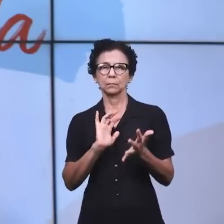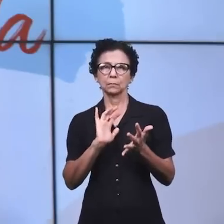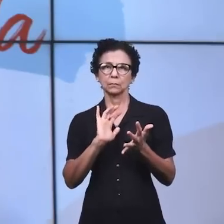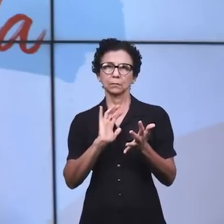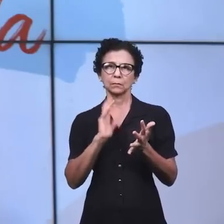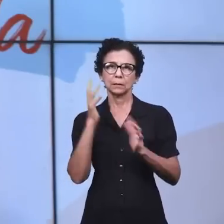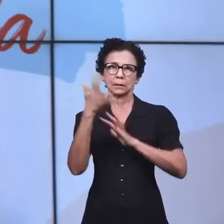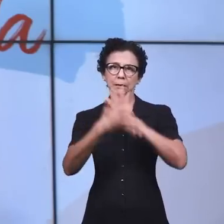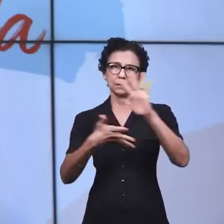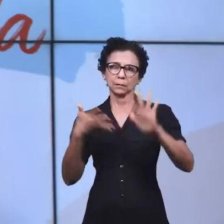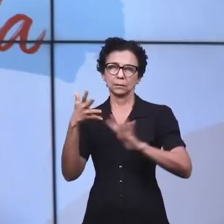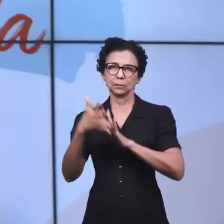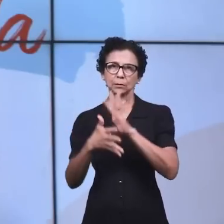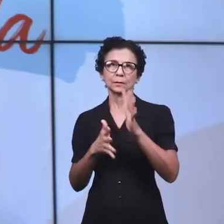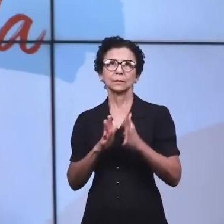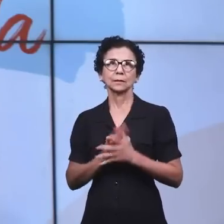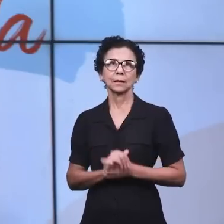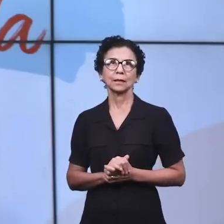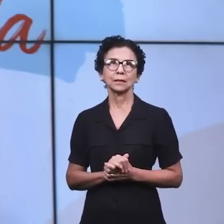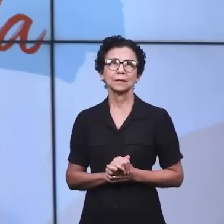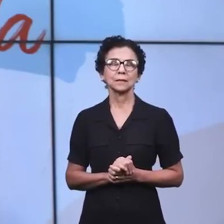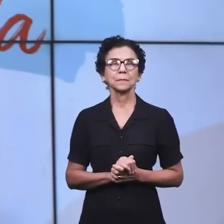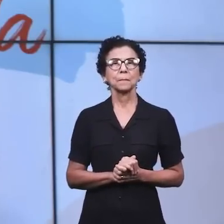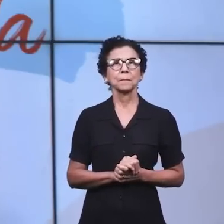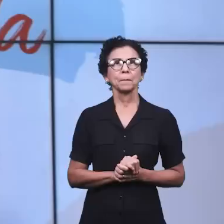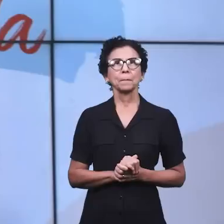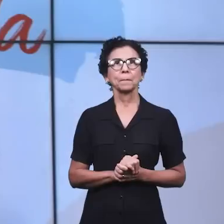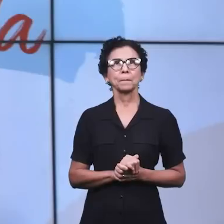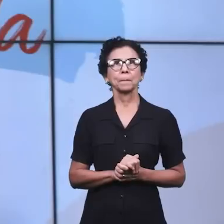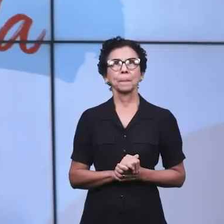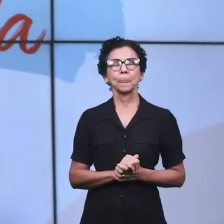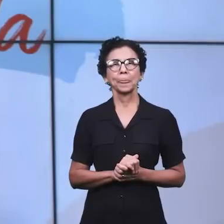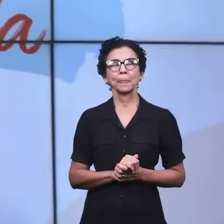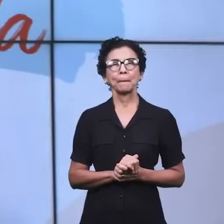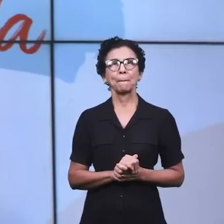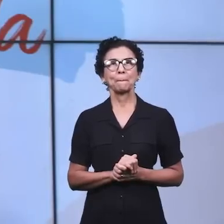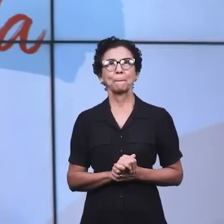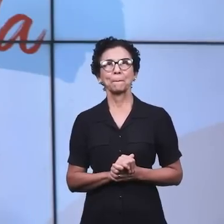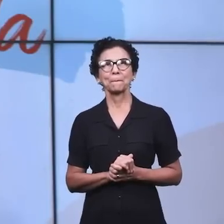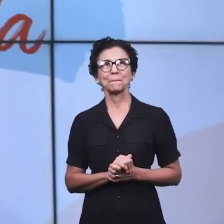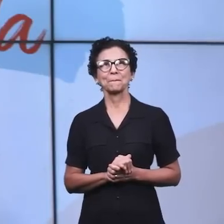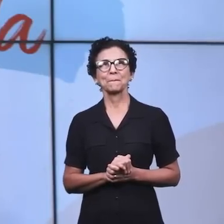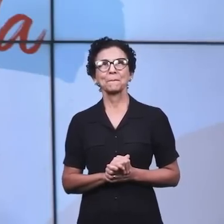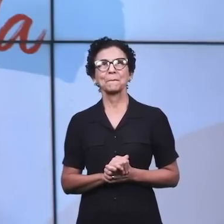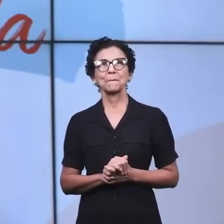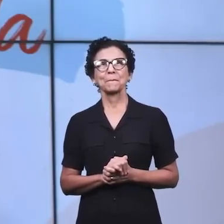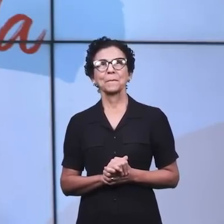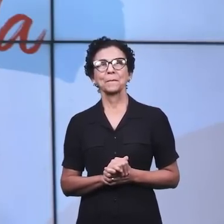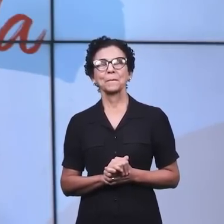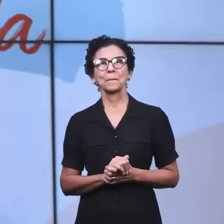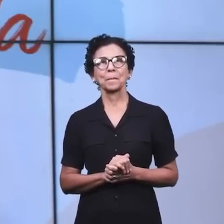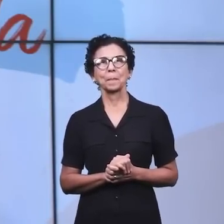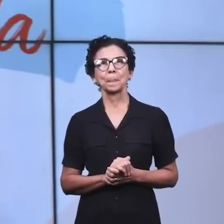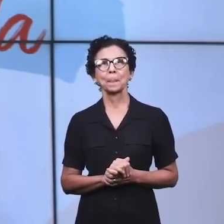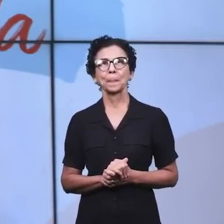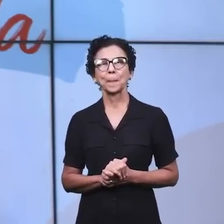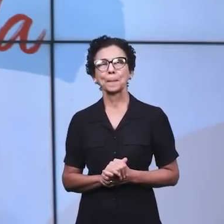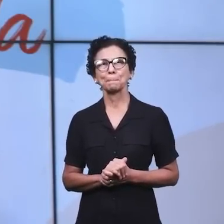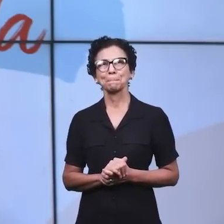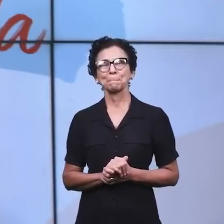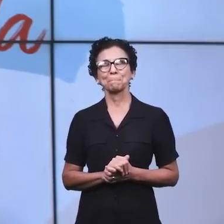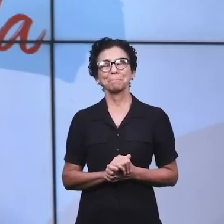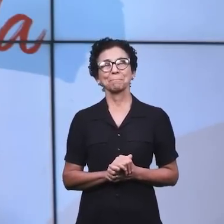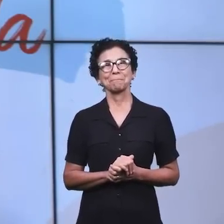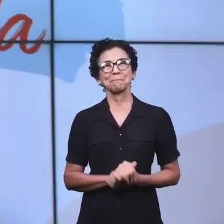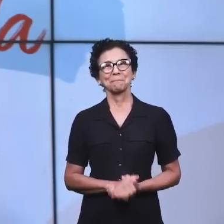assim, você sabe Libras? Ó, eu estou aprendendo. E aí, como é que é o sinal de aprender? Você vai pegar a mão assim aberta